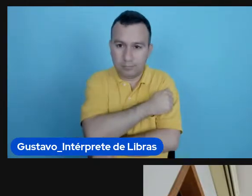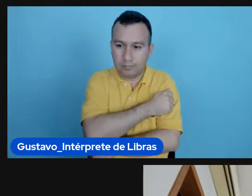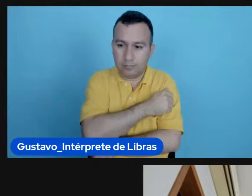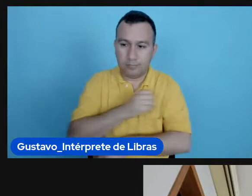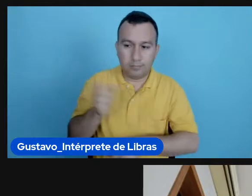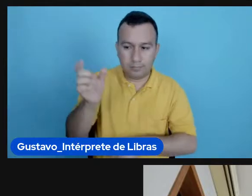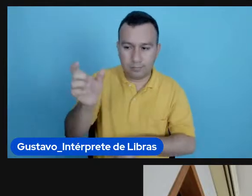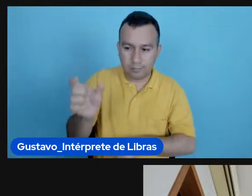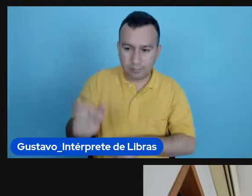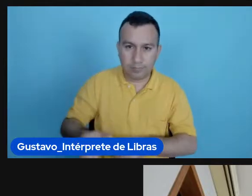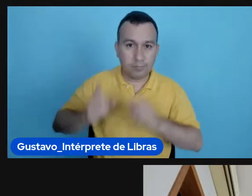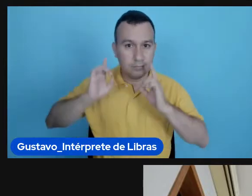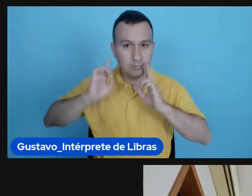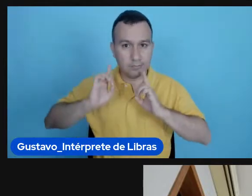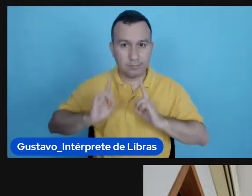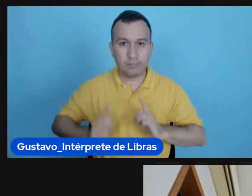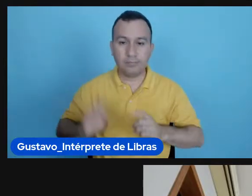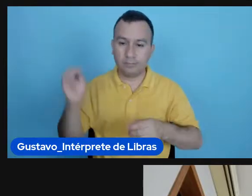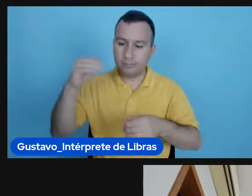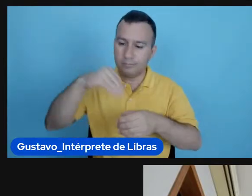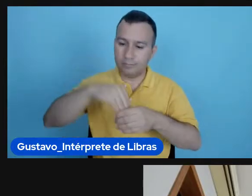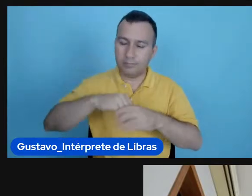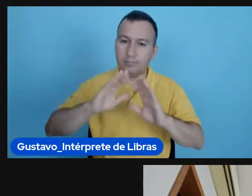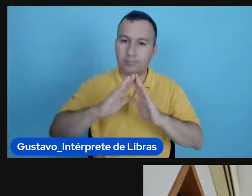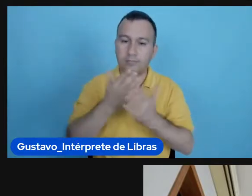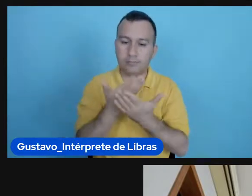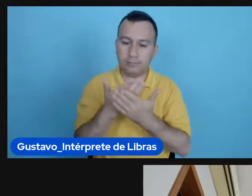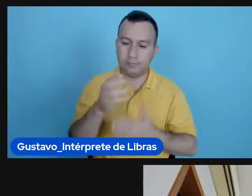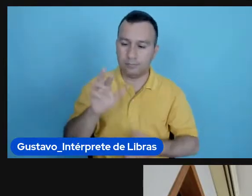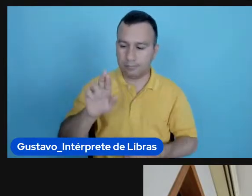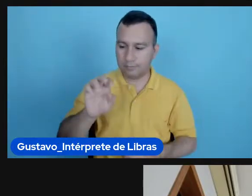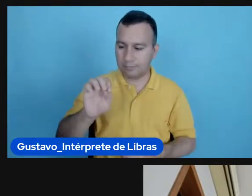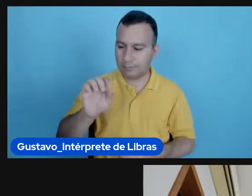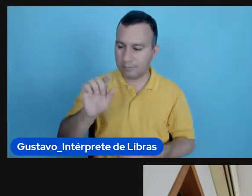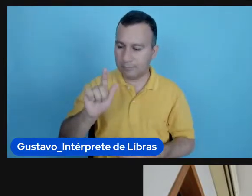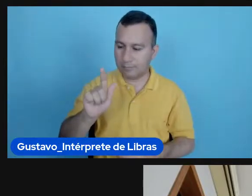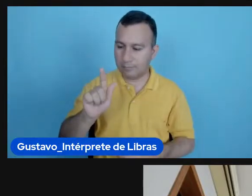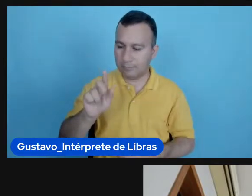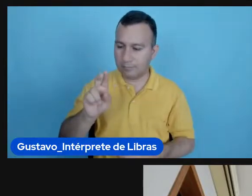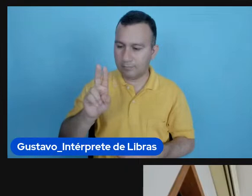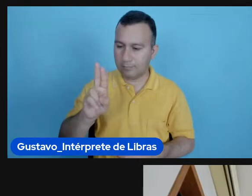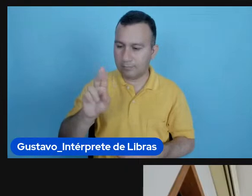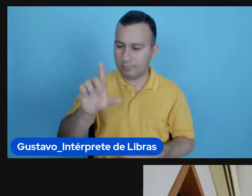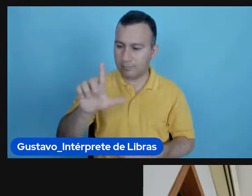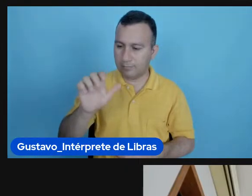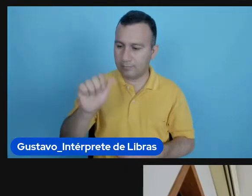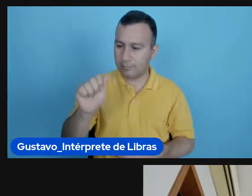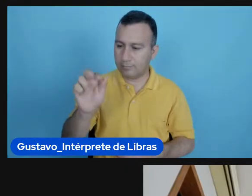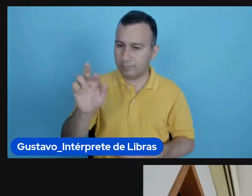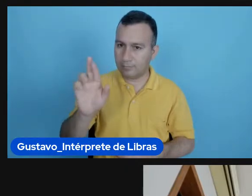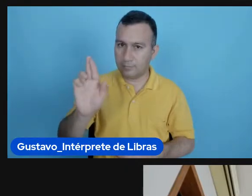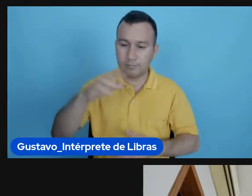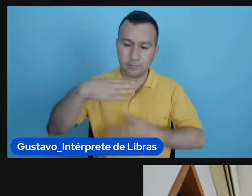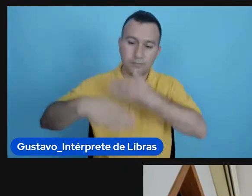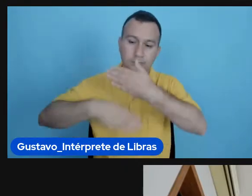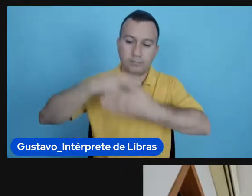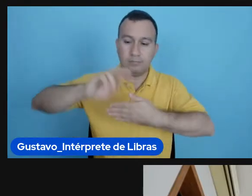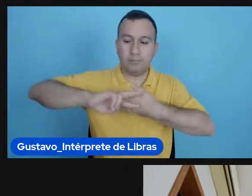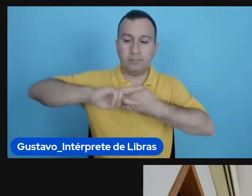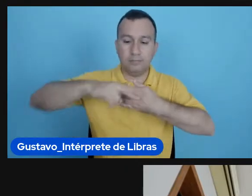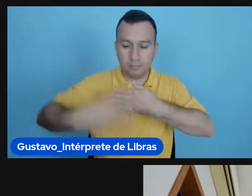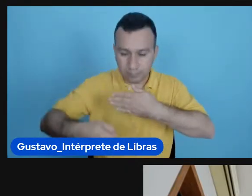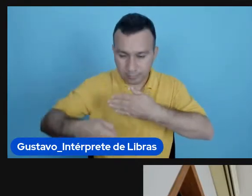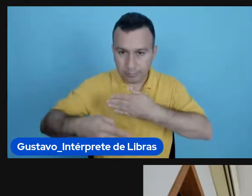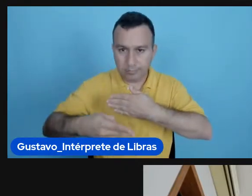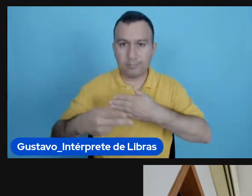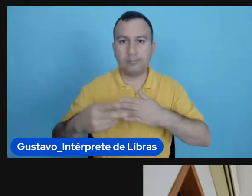isso culmina dentro da instituição do ensino superior. Tá, atualmente,